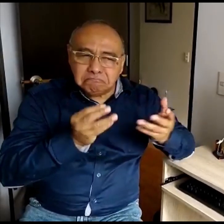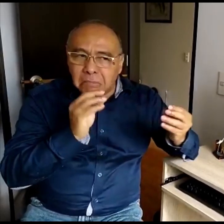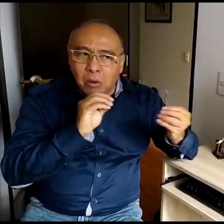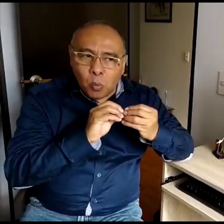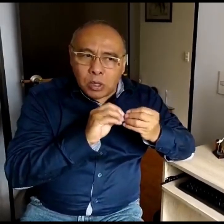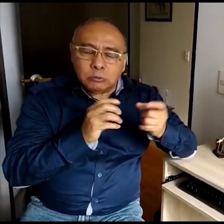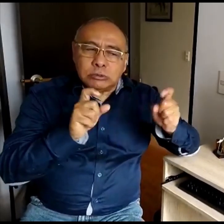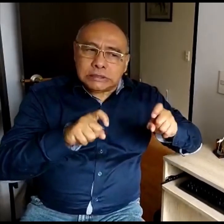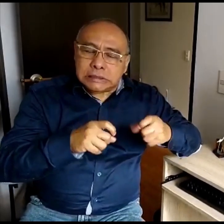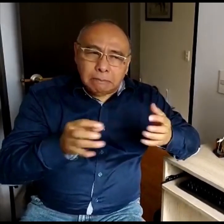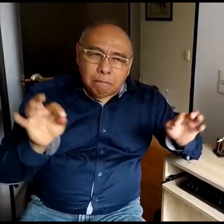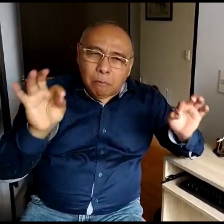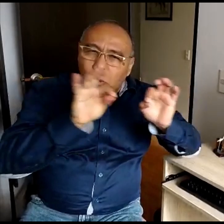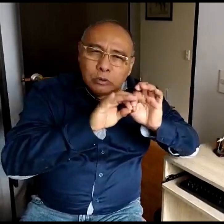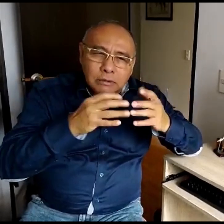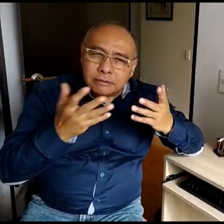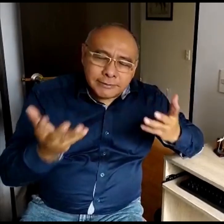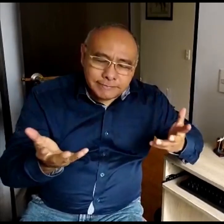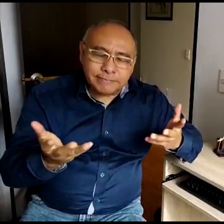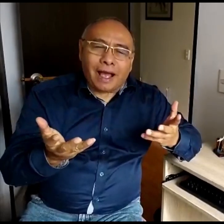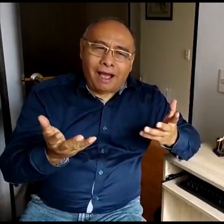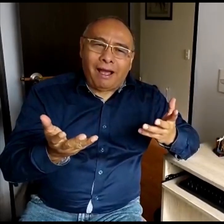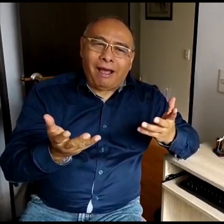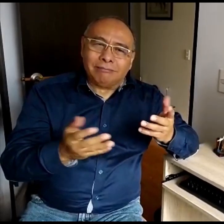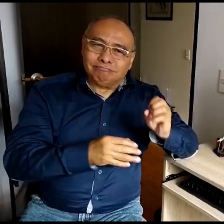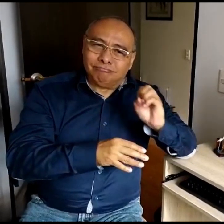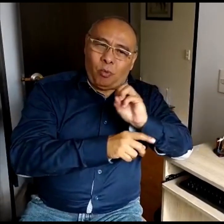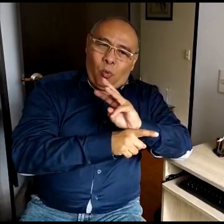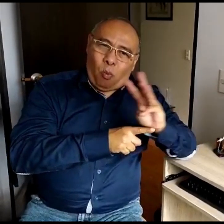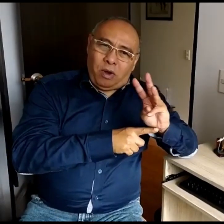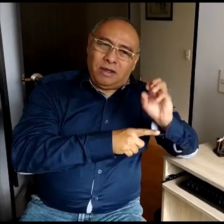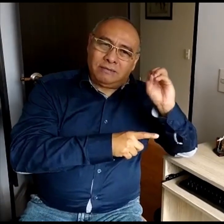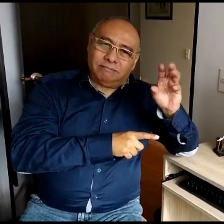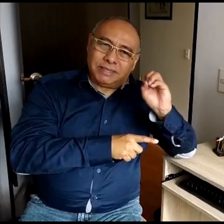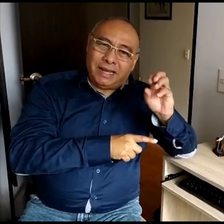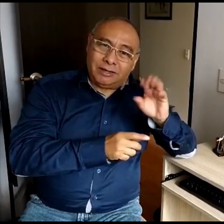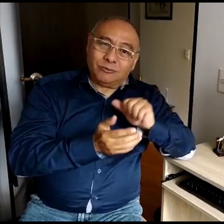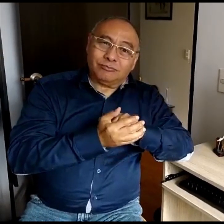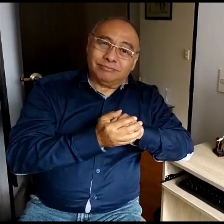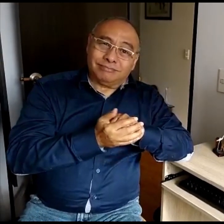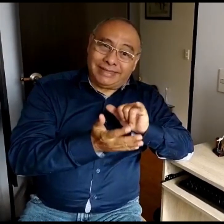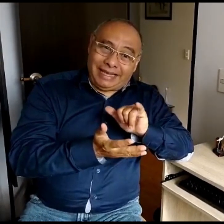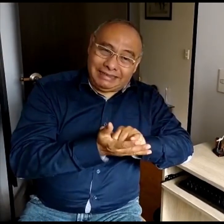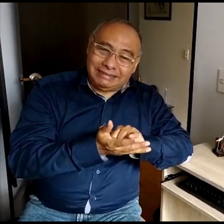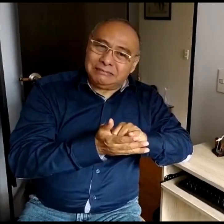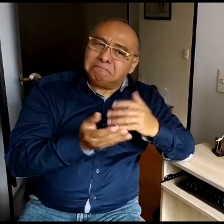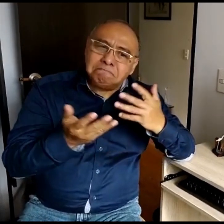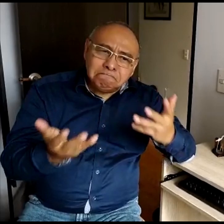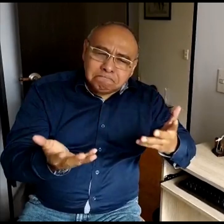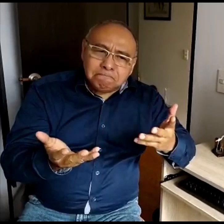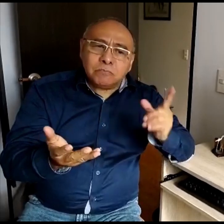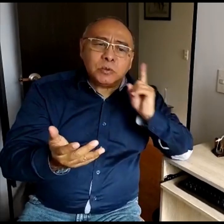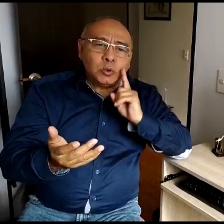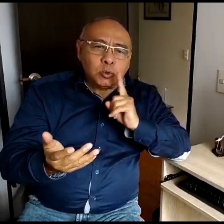Fue allí cuando resaltamos la importancia de realizar un seminario web en el cual las personas sordas puedan participar por medio de preguntas y estén